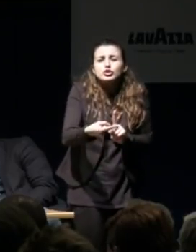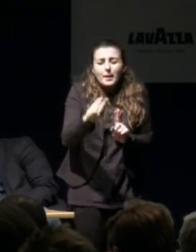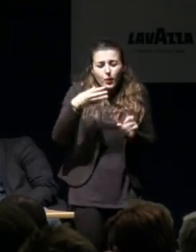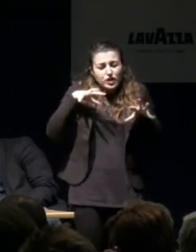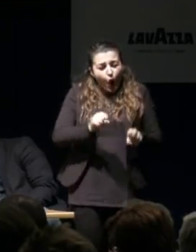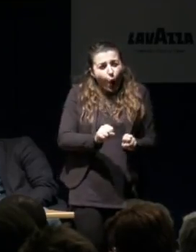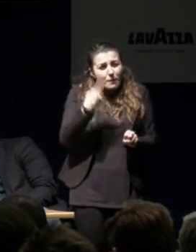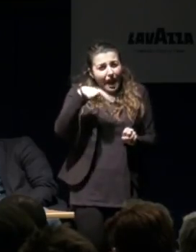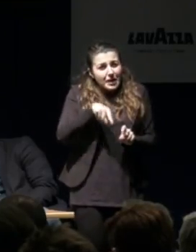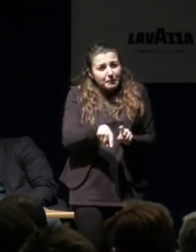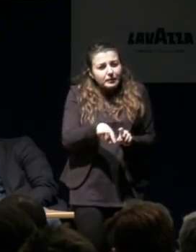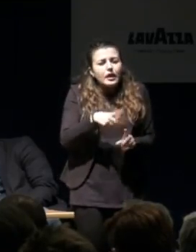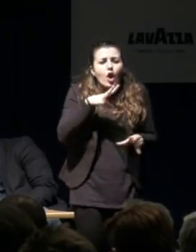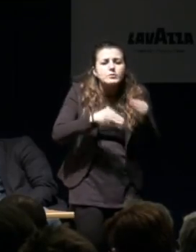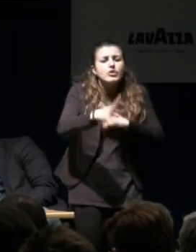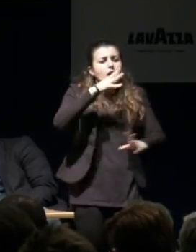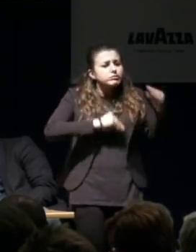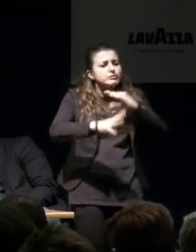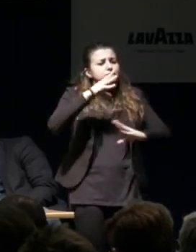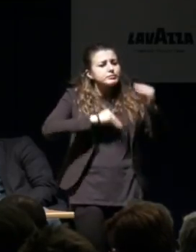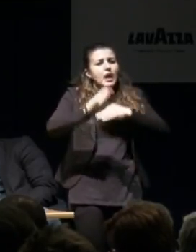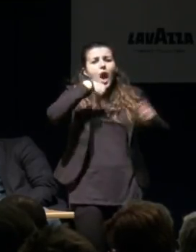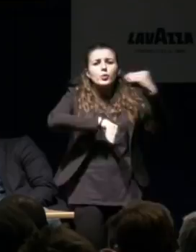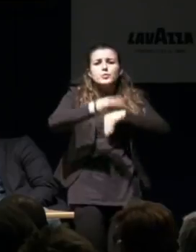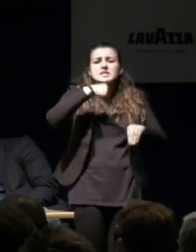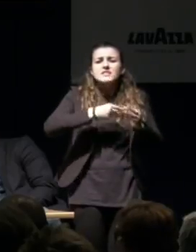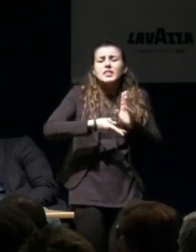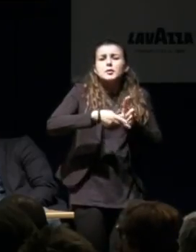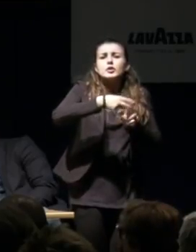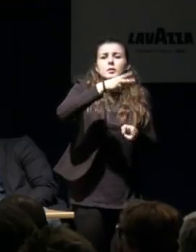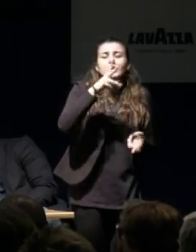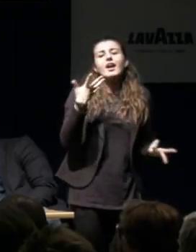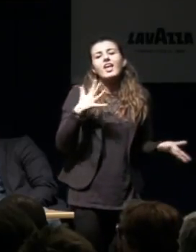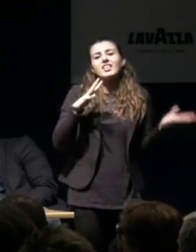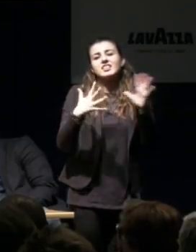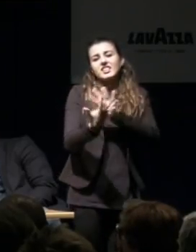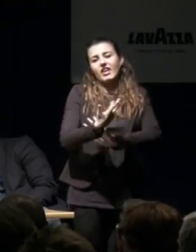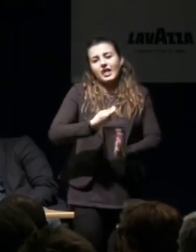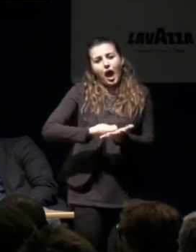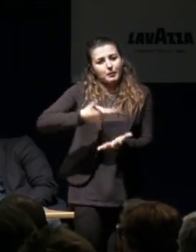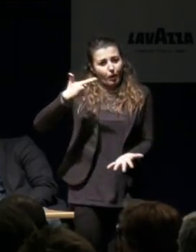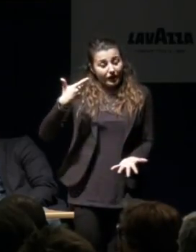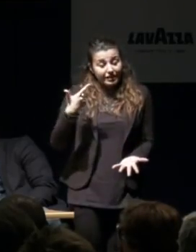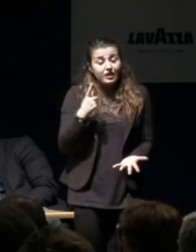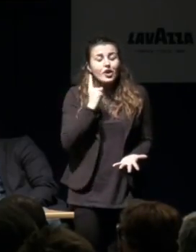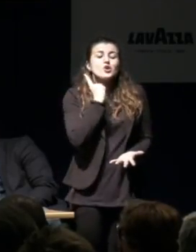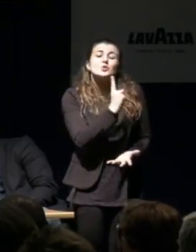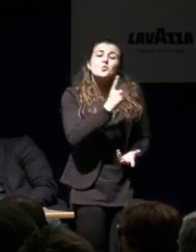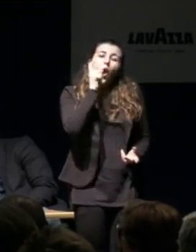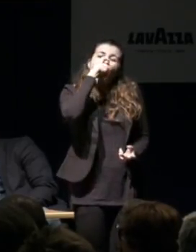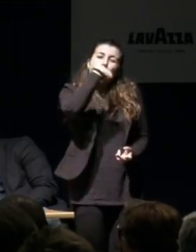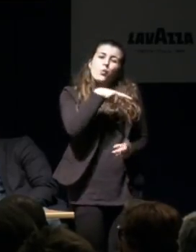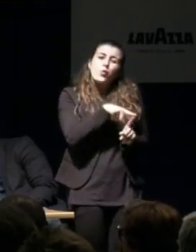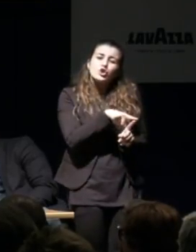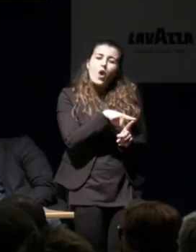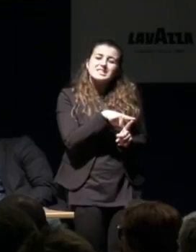qualcosa e questa cosa la acquisiva in un modo secondo me mirabile abbastanza abbastanza incredibile la sua curiosità come